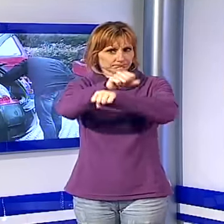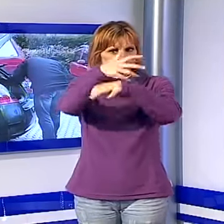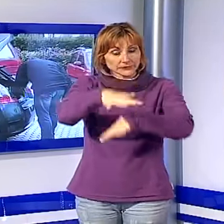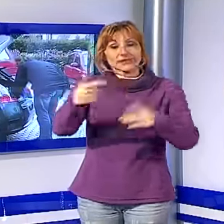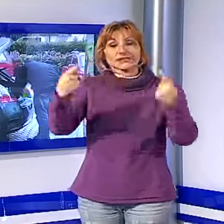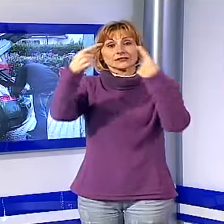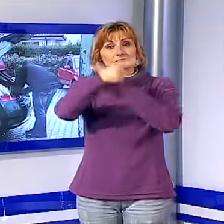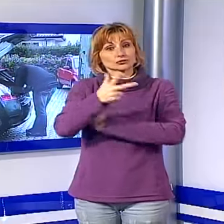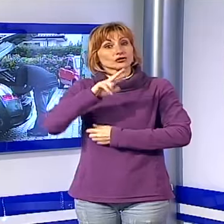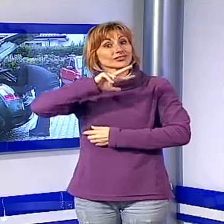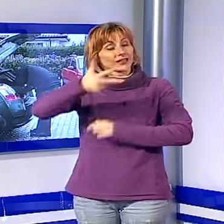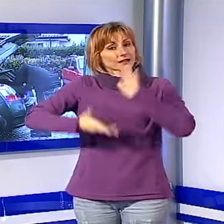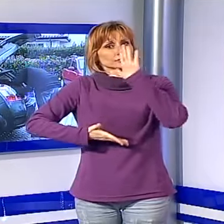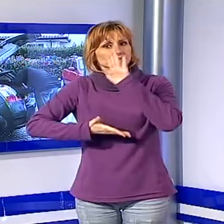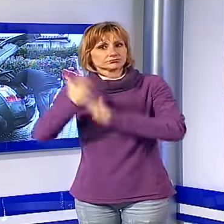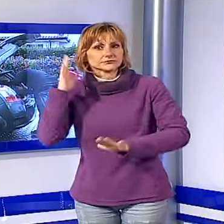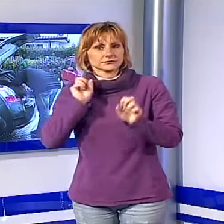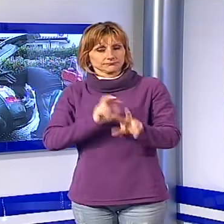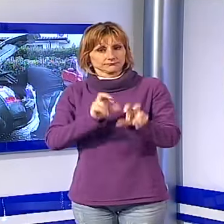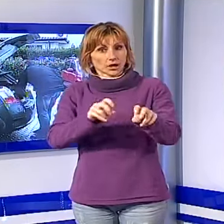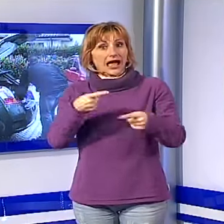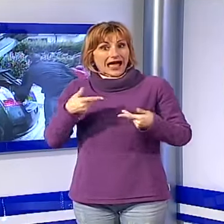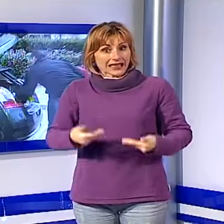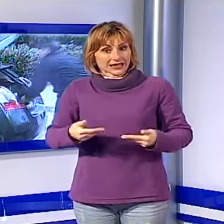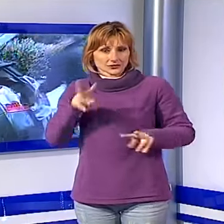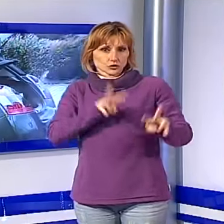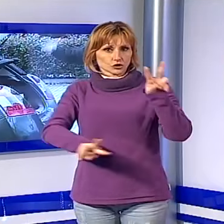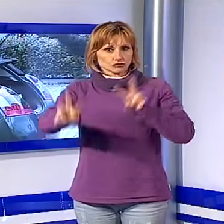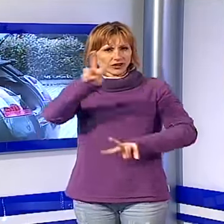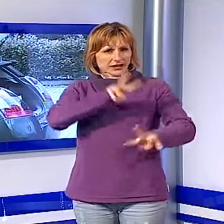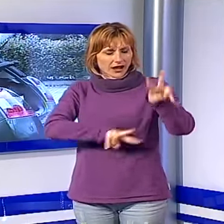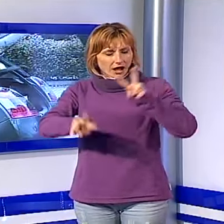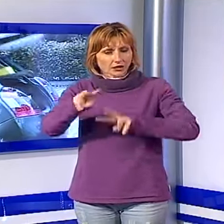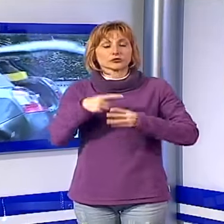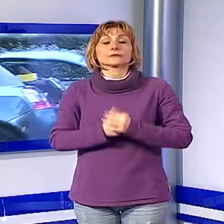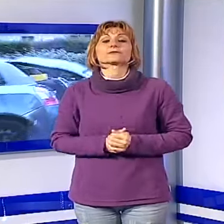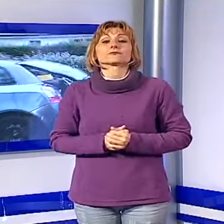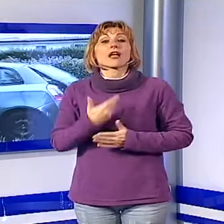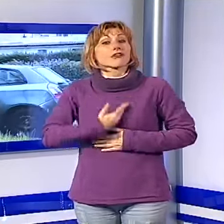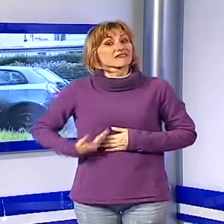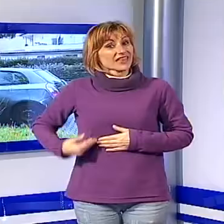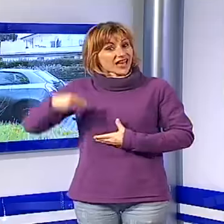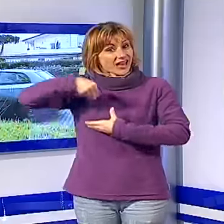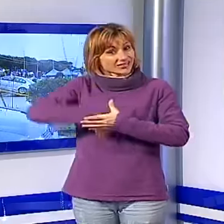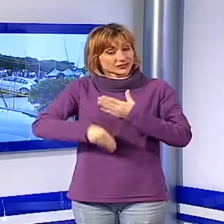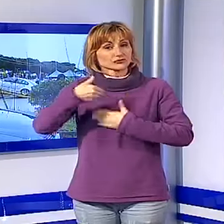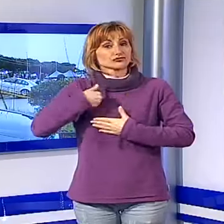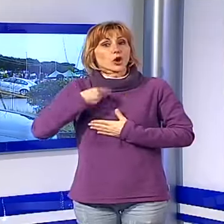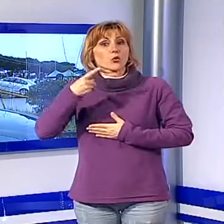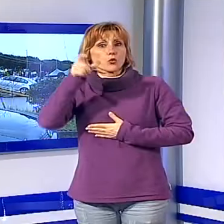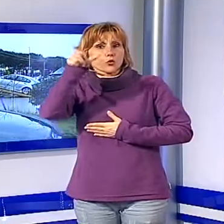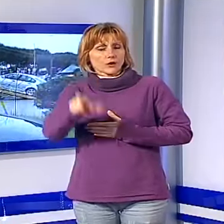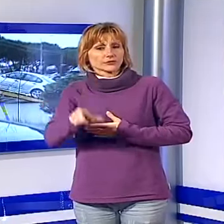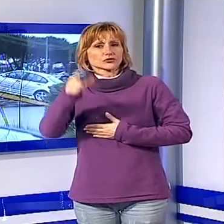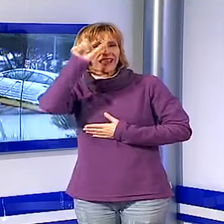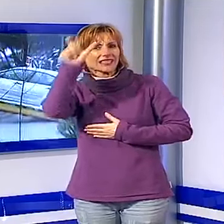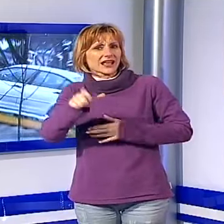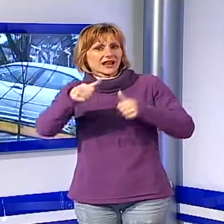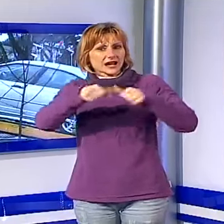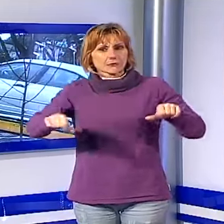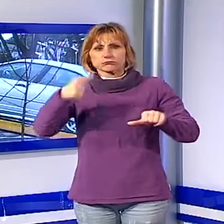darsi alla fuga a piedi ed è tuttora ricercato. Nella Fiat è stato bloccato un italiano di 37 anni residente a Pistoia, con